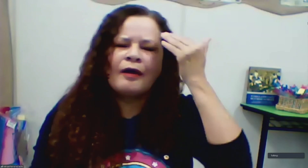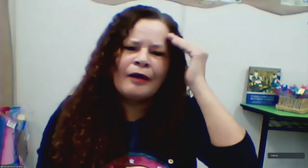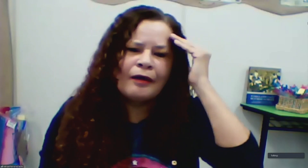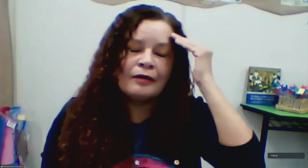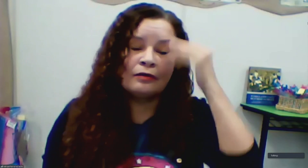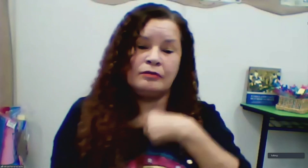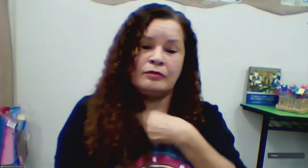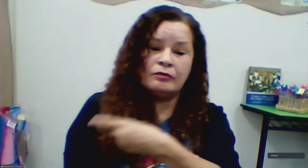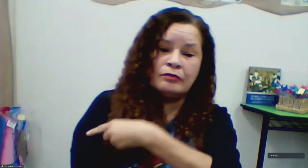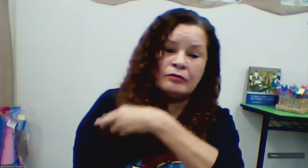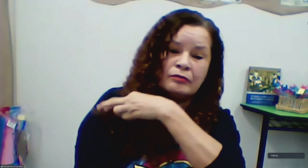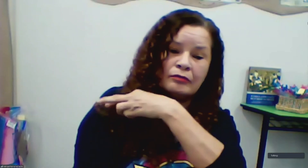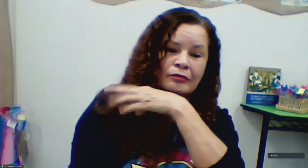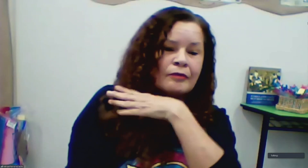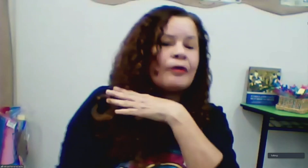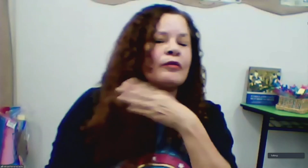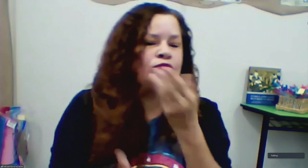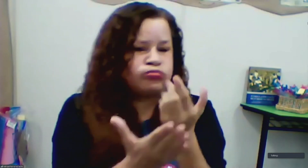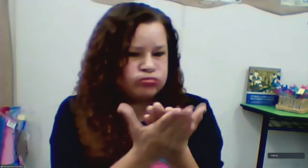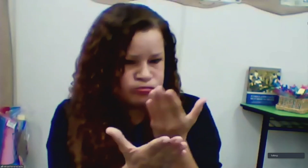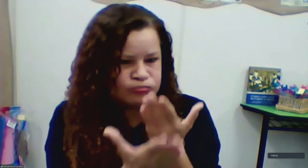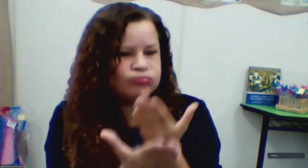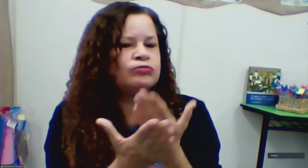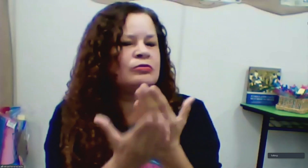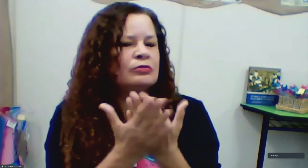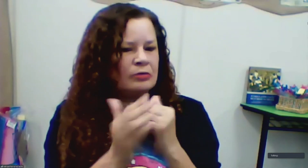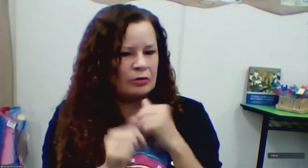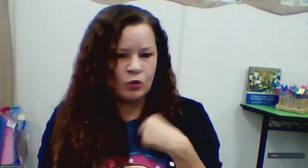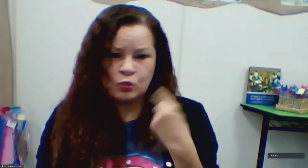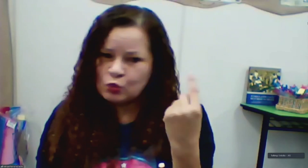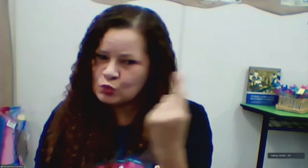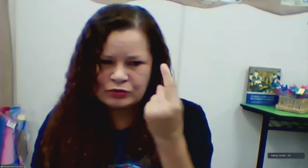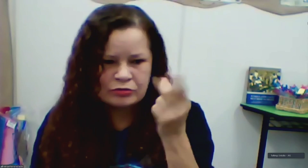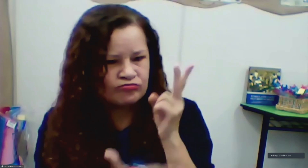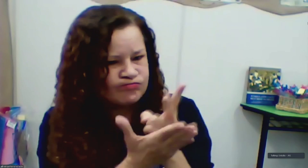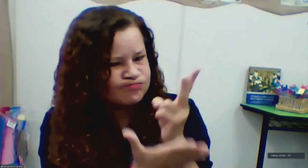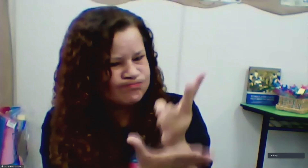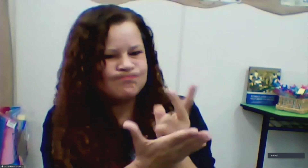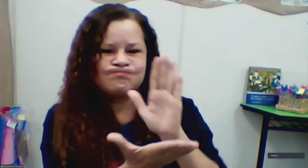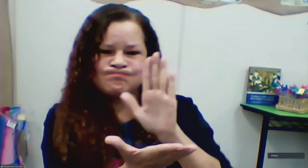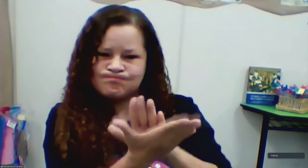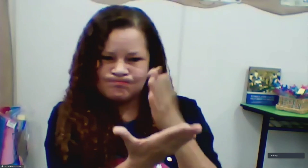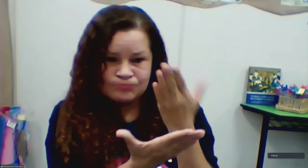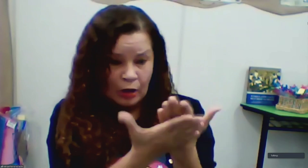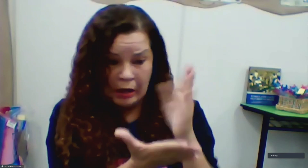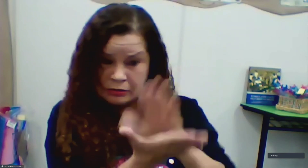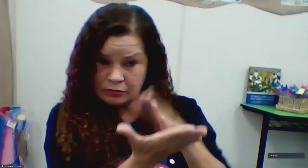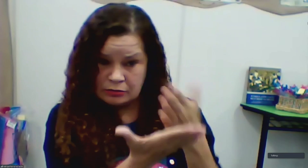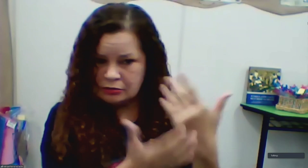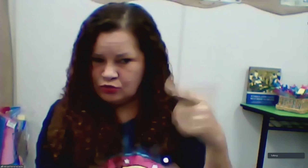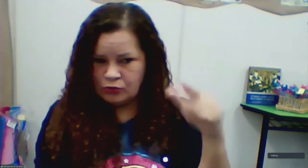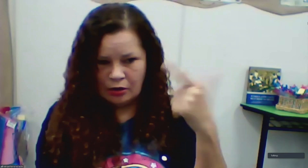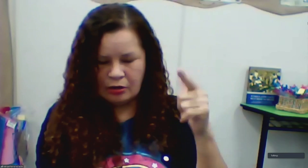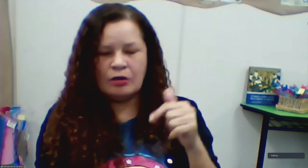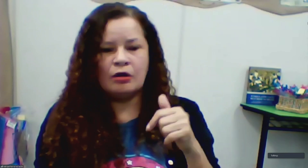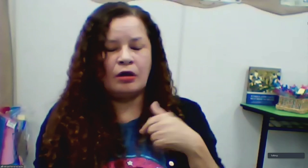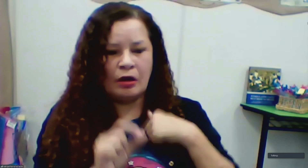segundo e terceiro ano. E intérprete, de jeito nenhum, não tinha. Tinha que ser o nosso esforço na questão da escrita,